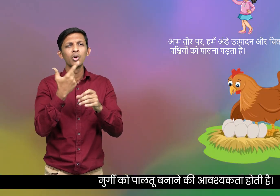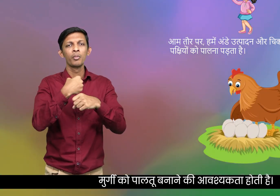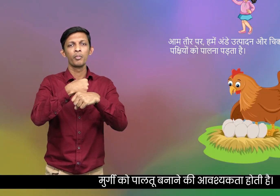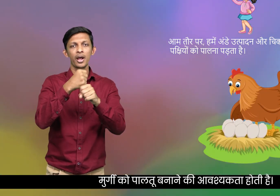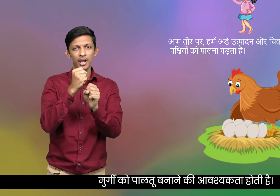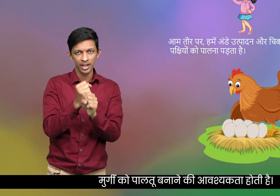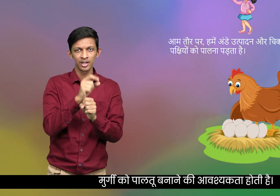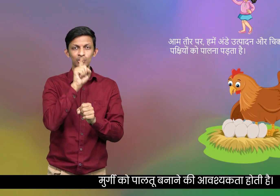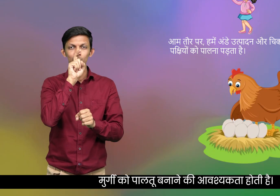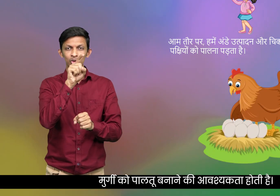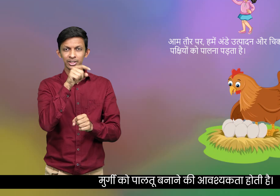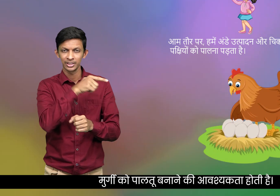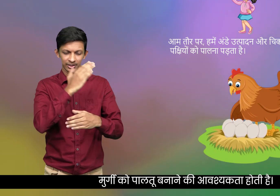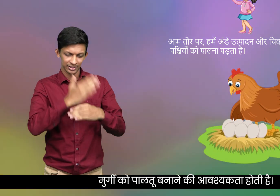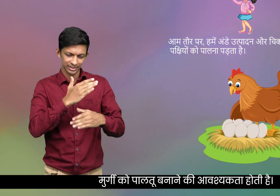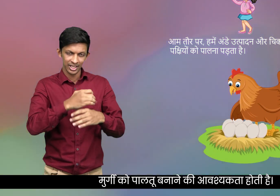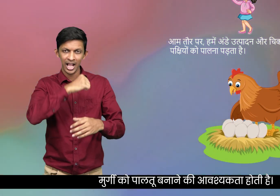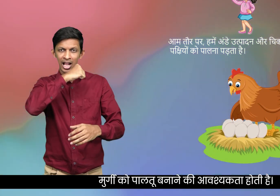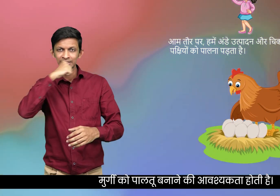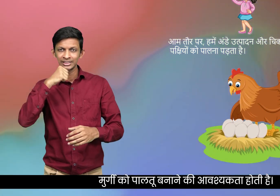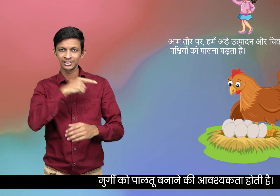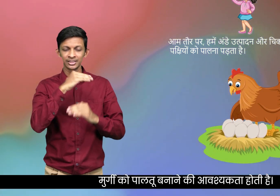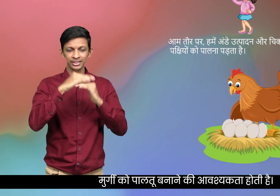पालतू बनाने की आवश्यकता होती है।